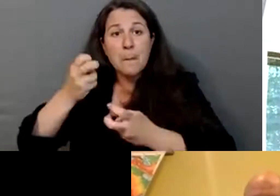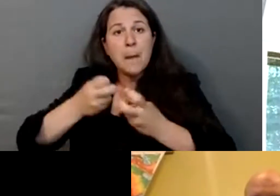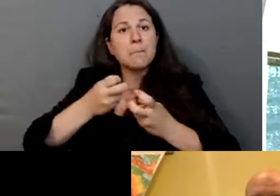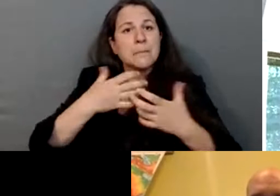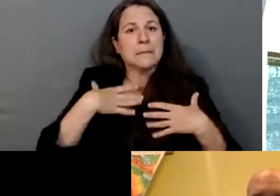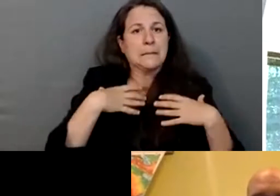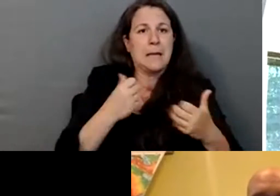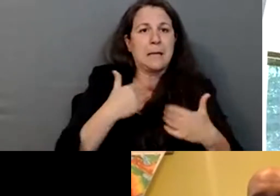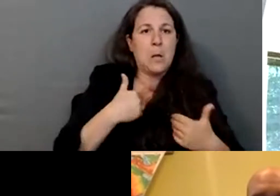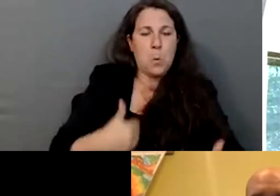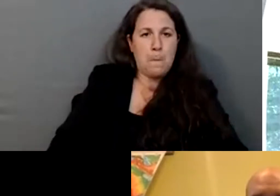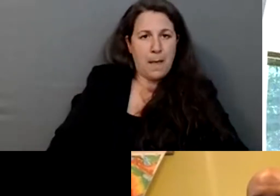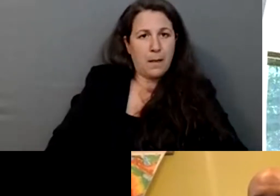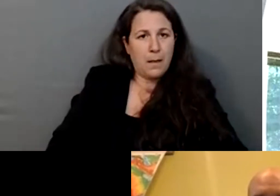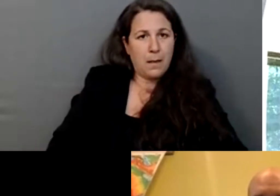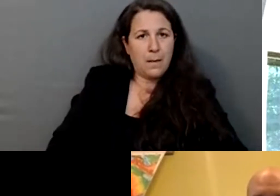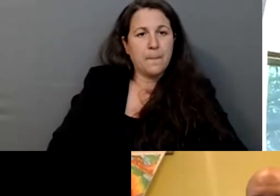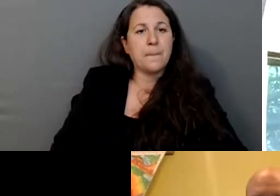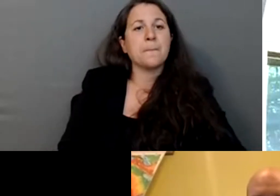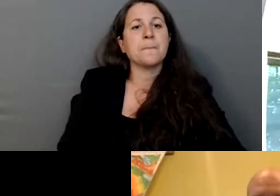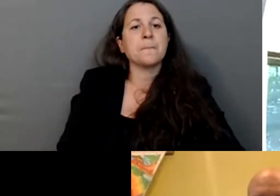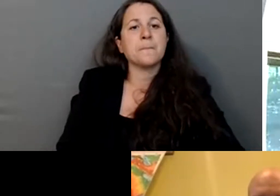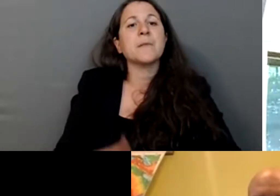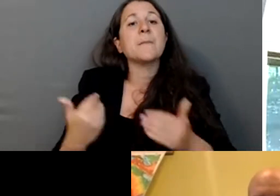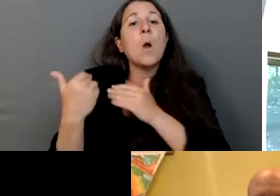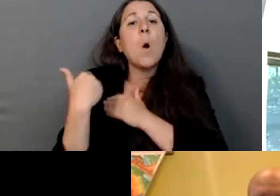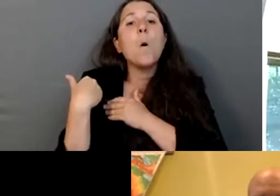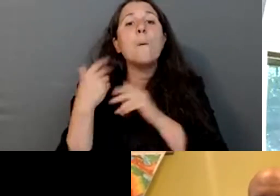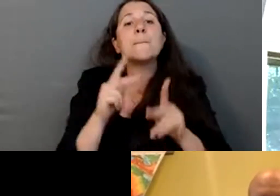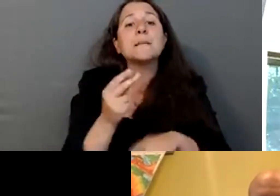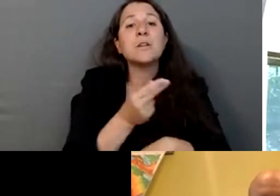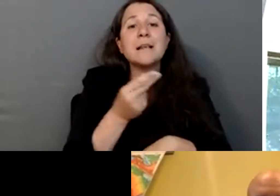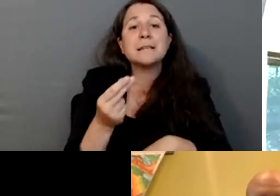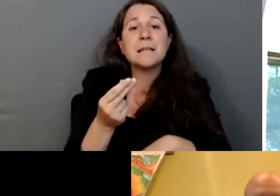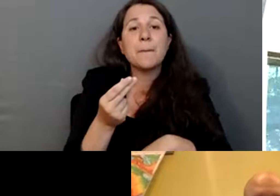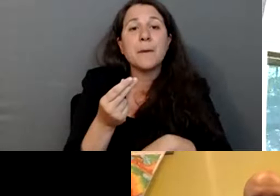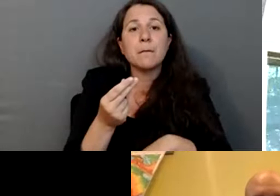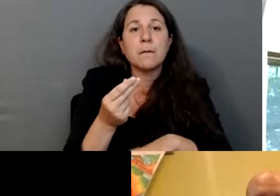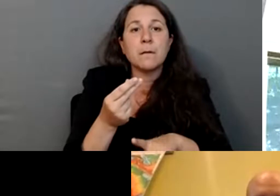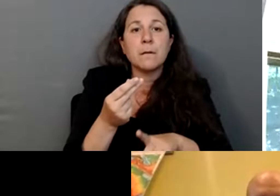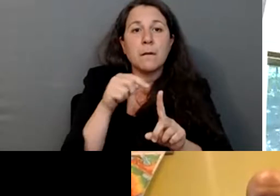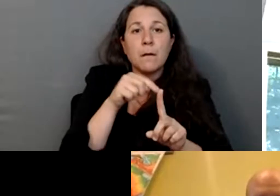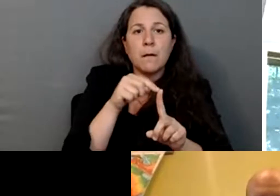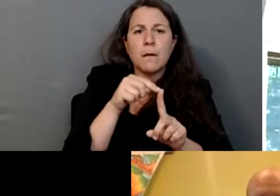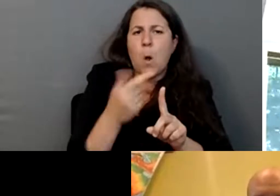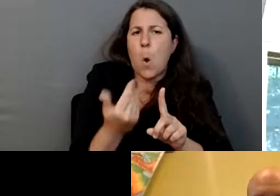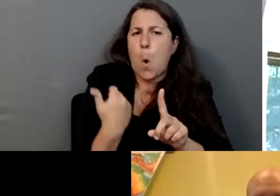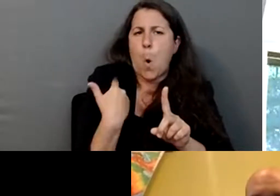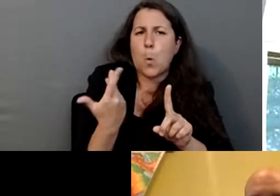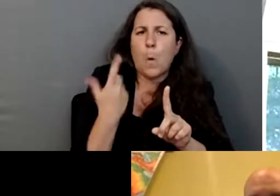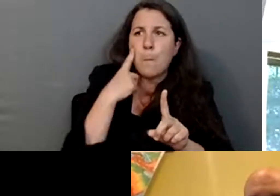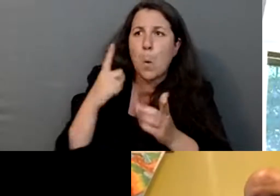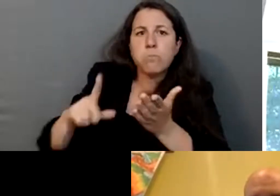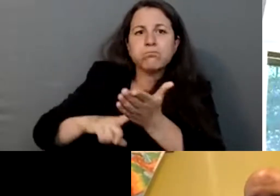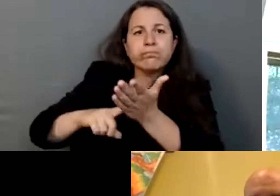plan transnational. Et troisièmement, le rôle des personnes handicapées dans la résolution des problèmes et des défis complexes